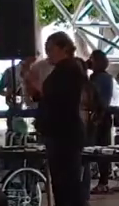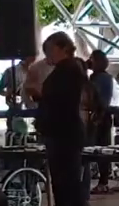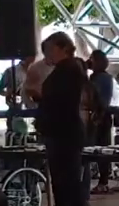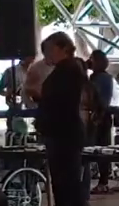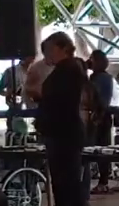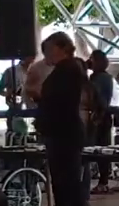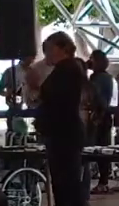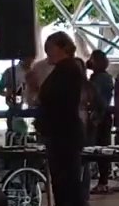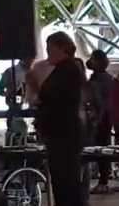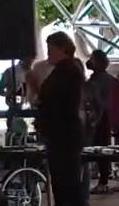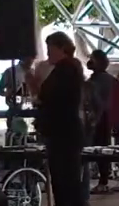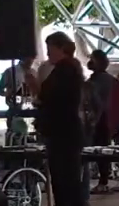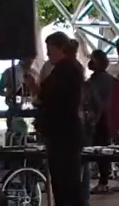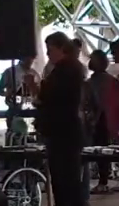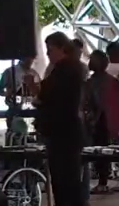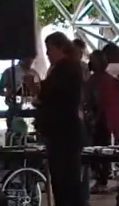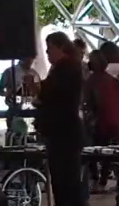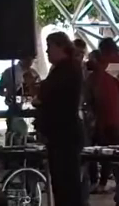Cisneros.